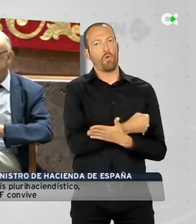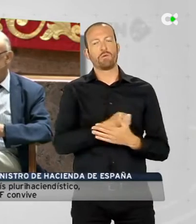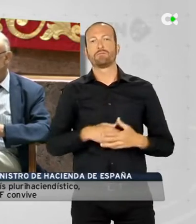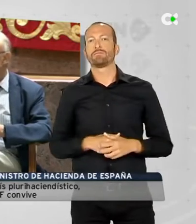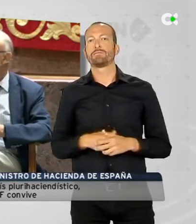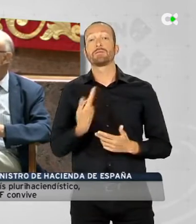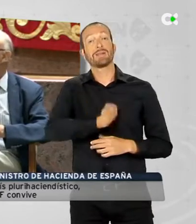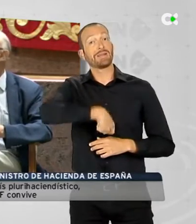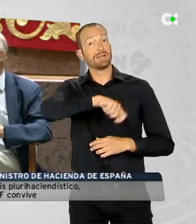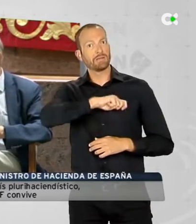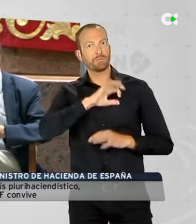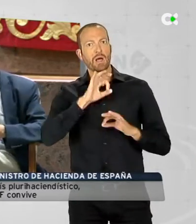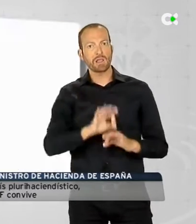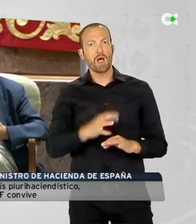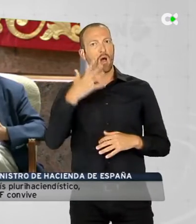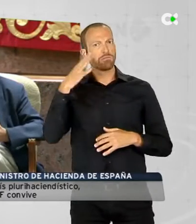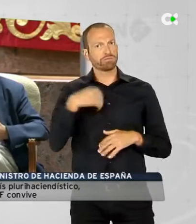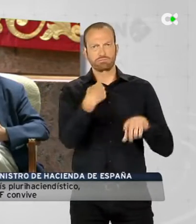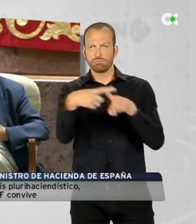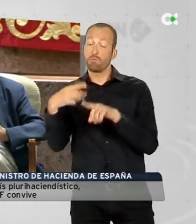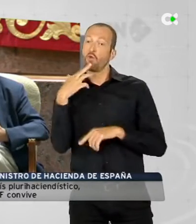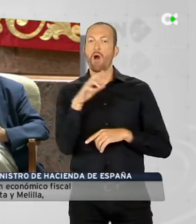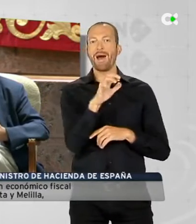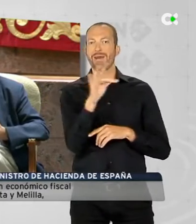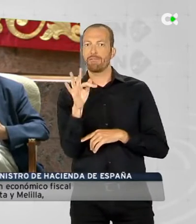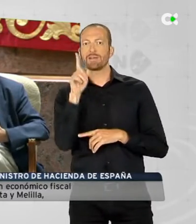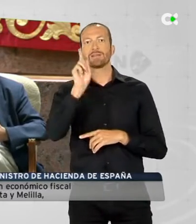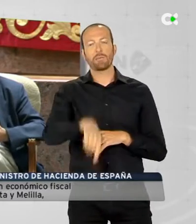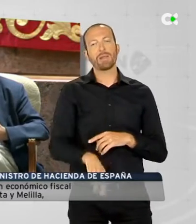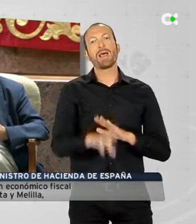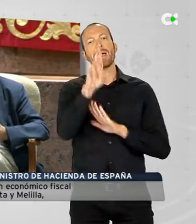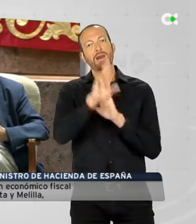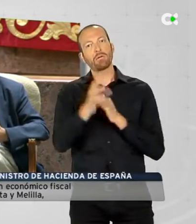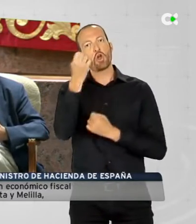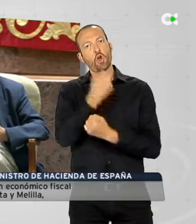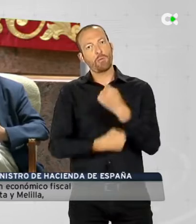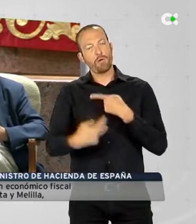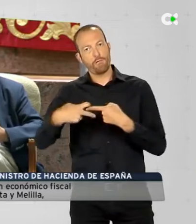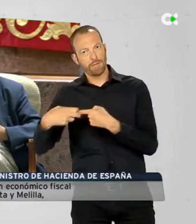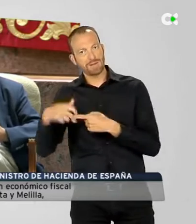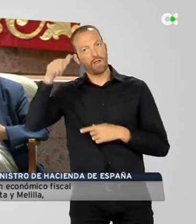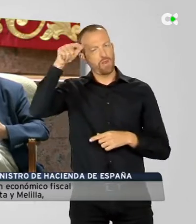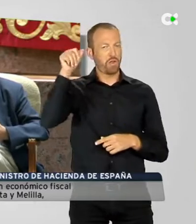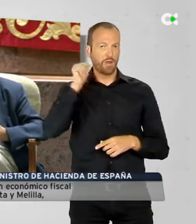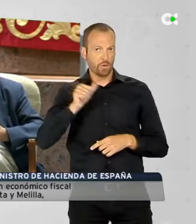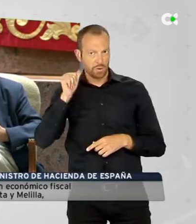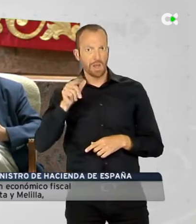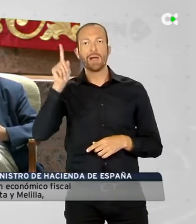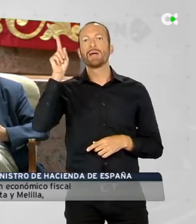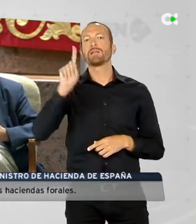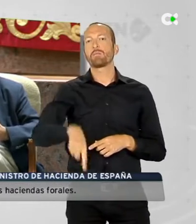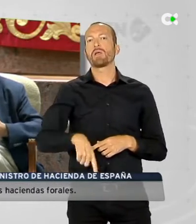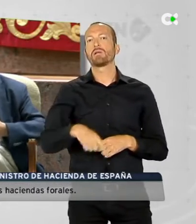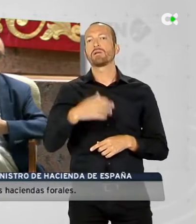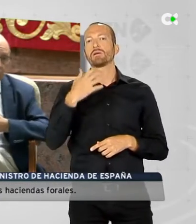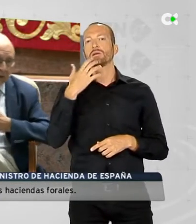un país plurihaciendístico. El REF convive con el régimen económico fiscal de Ceuta y Melilla, convive